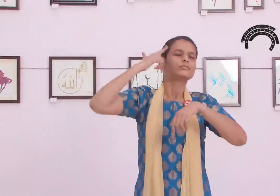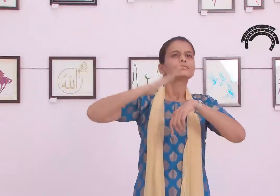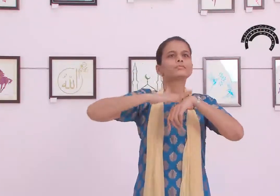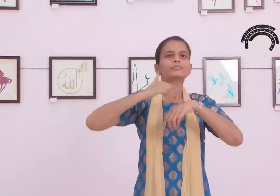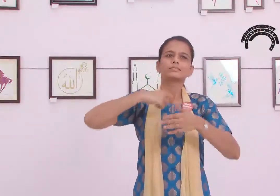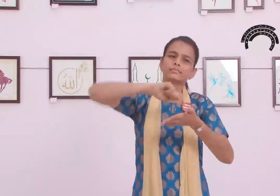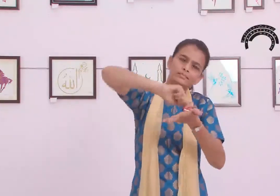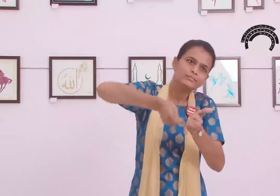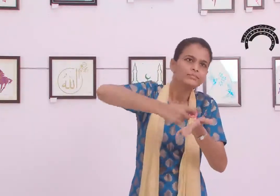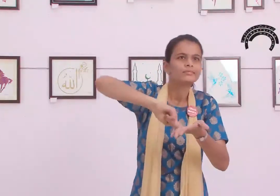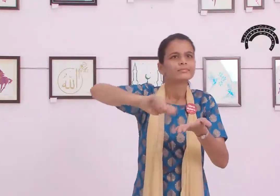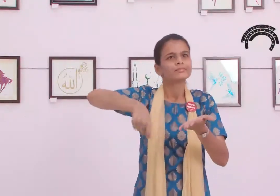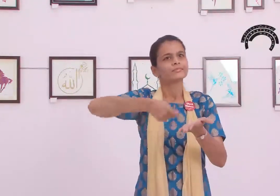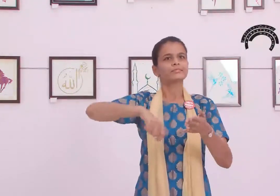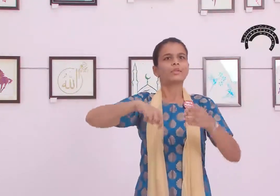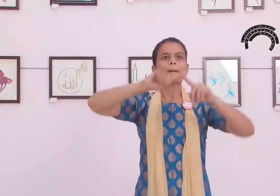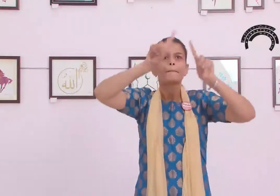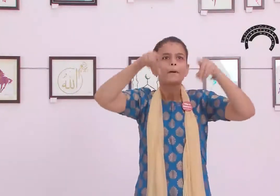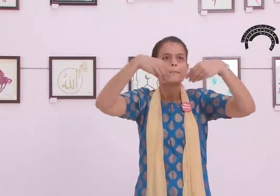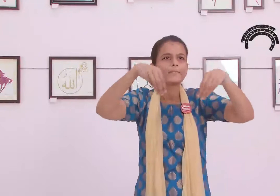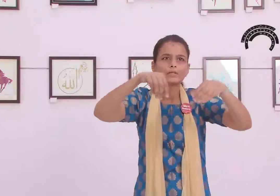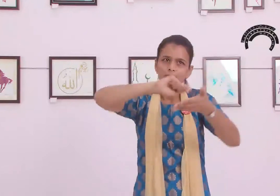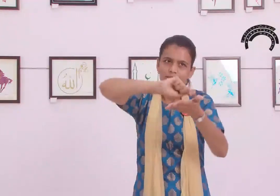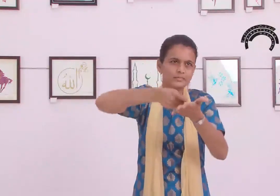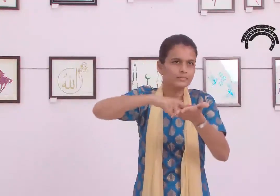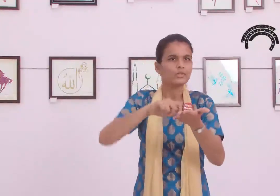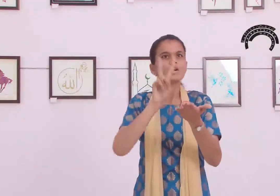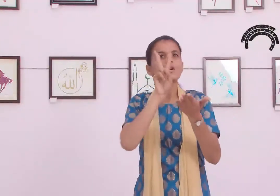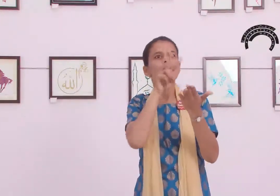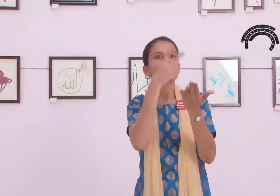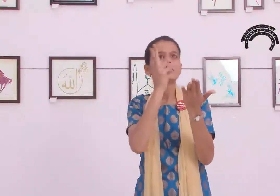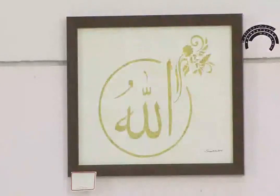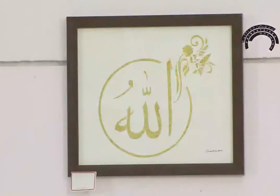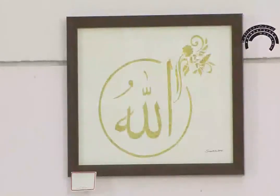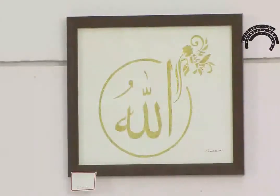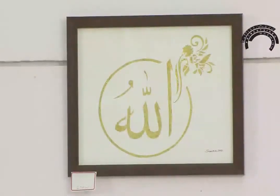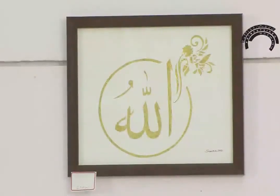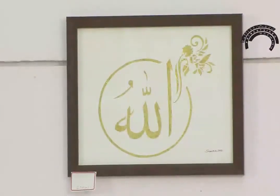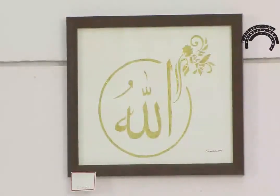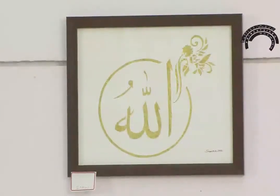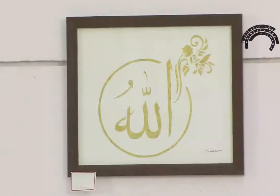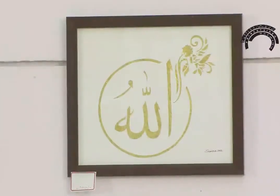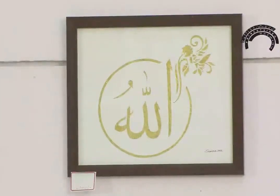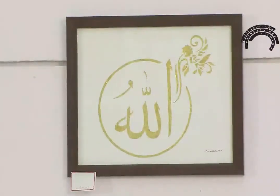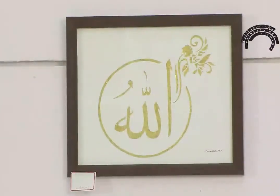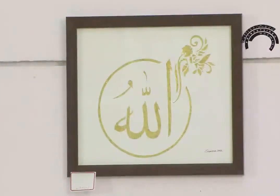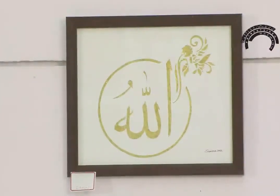એમણે આ એક્ઝિબિશનમાં એકદમ સ્ટેન્સિલ કટરથી પેપર કટિંગ એટલા બારીકાઈથી કર્યા છે,